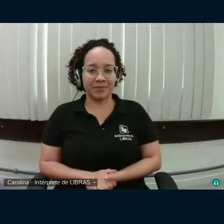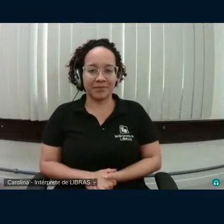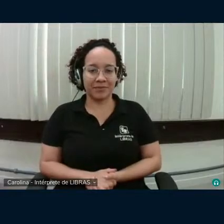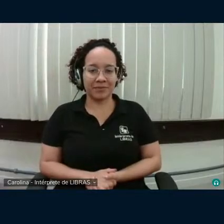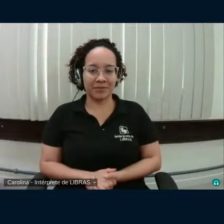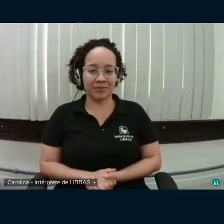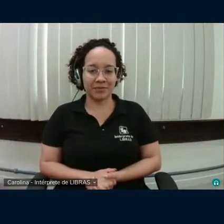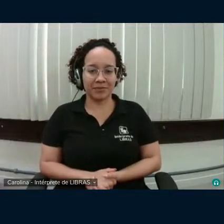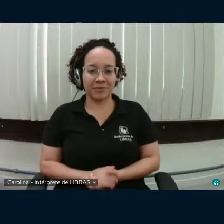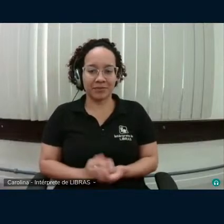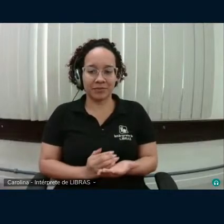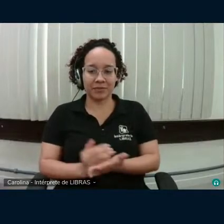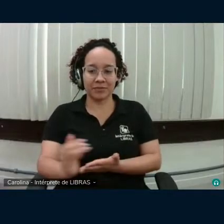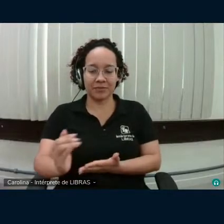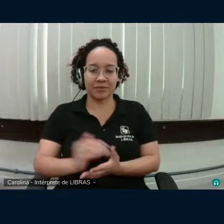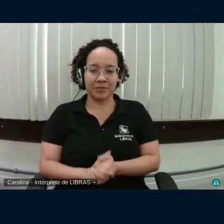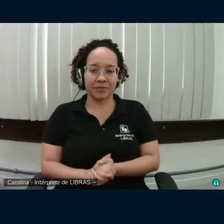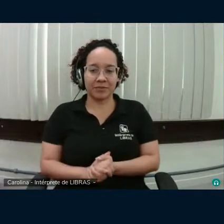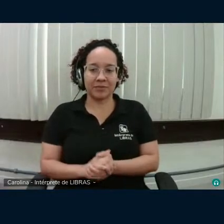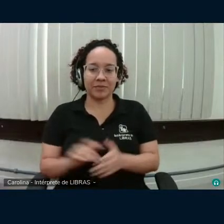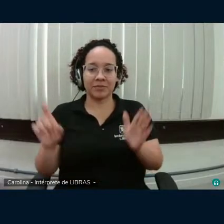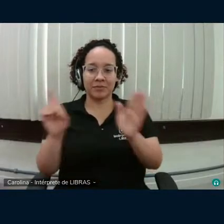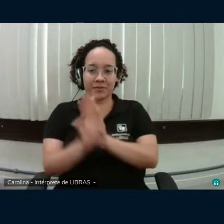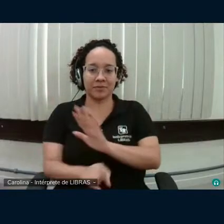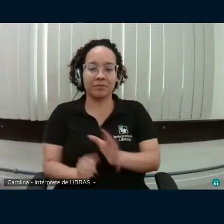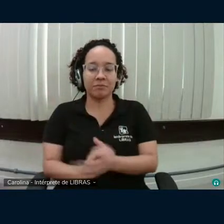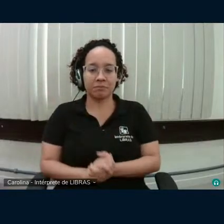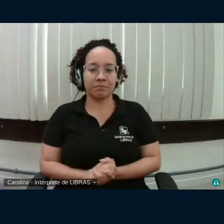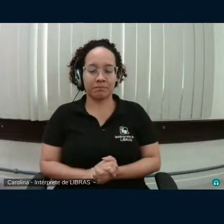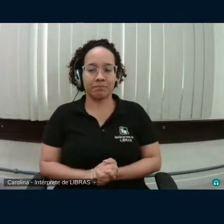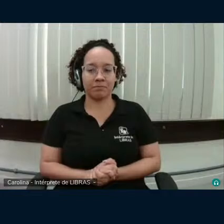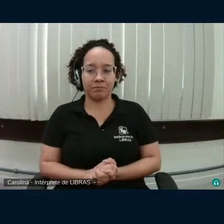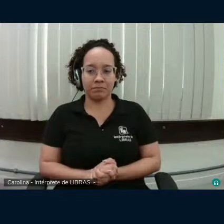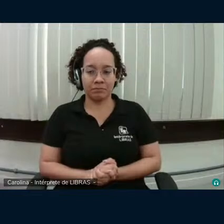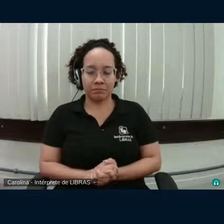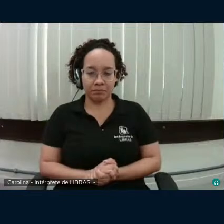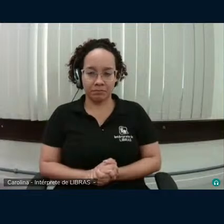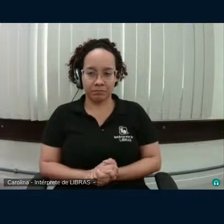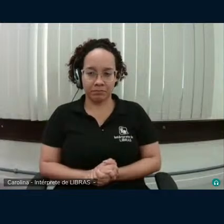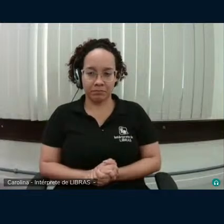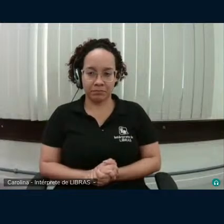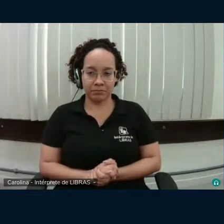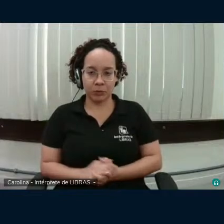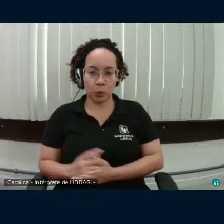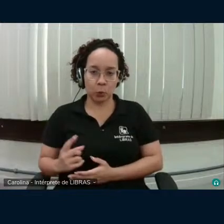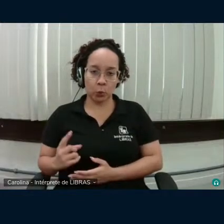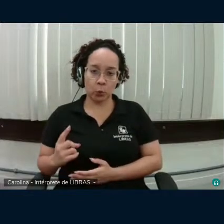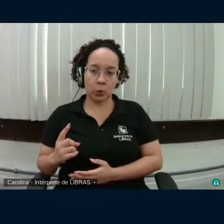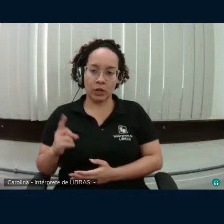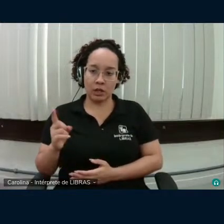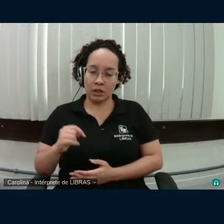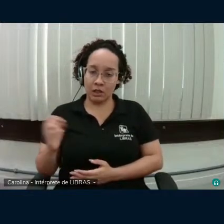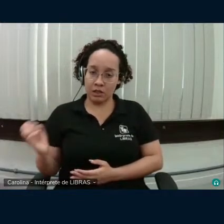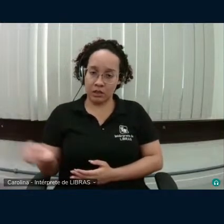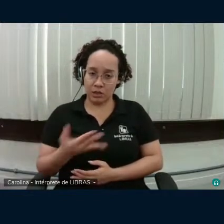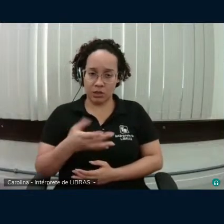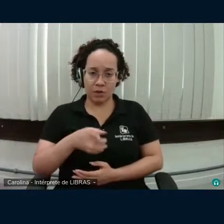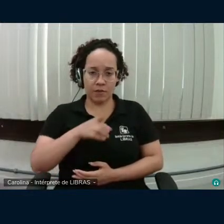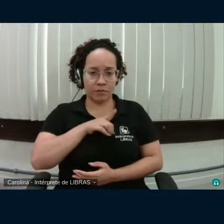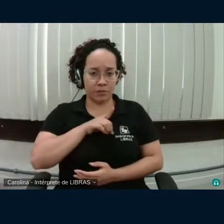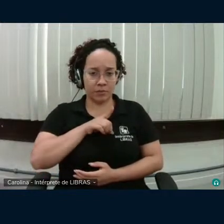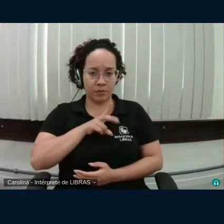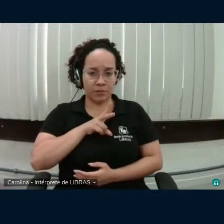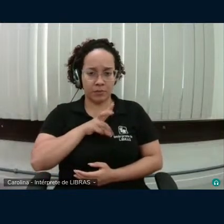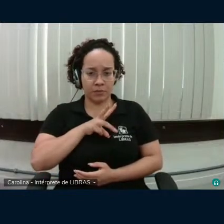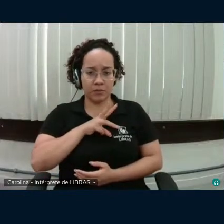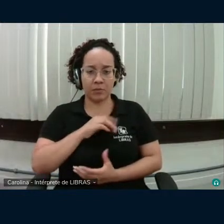Eu vou começar com a última pergunta, assim, se é possível reformular, né, eu não chamaria de novo, tá, Sheila? Porque, ó, quando